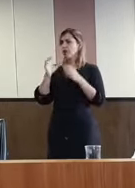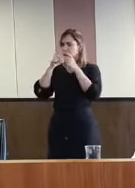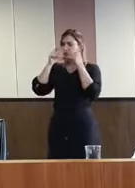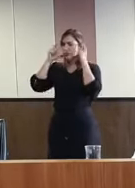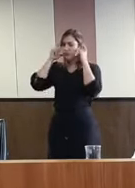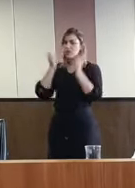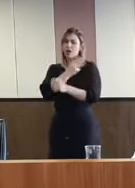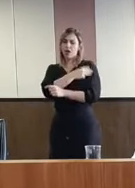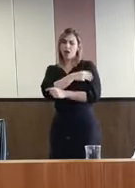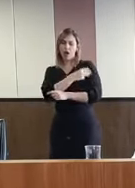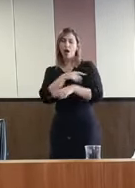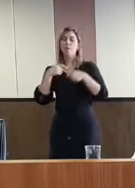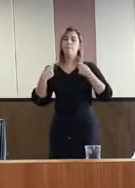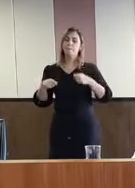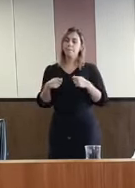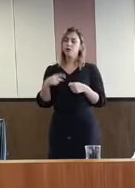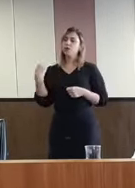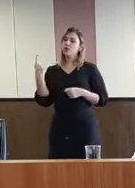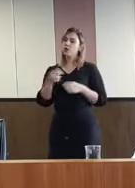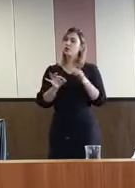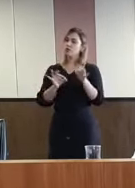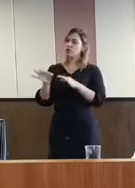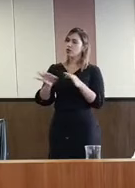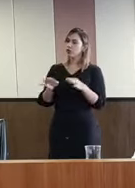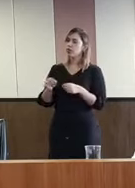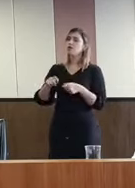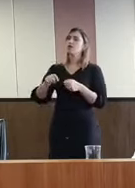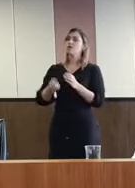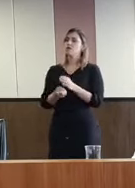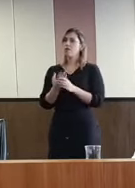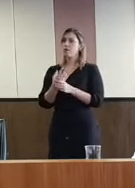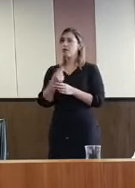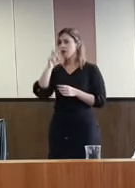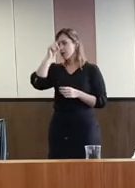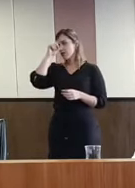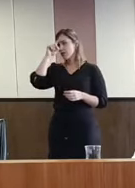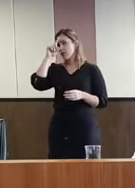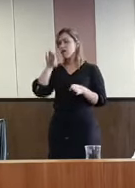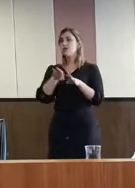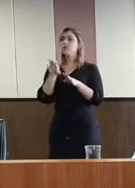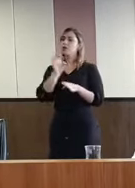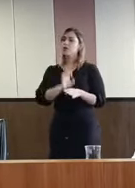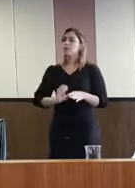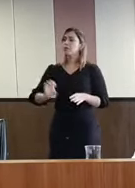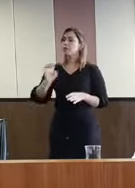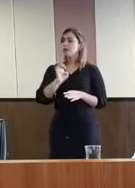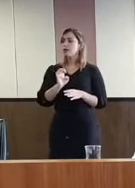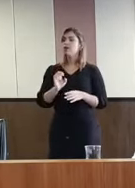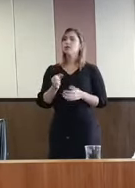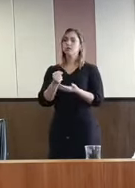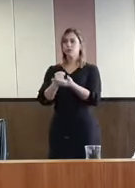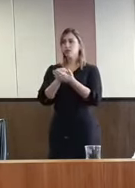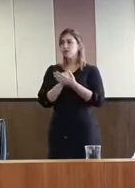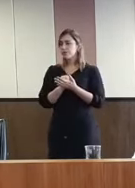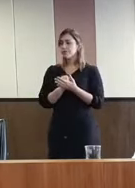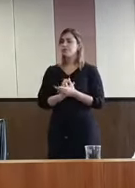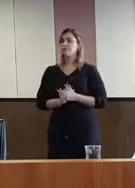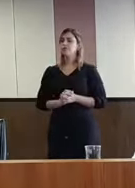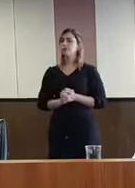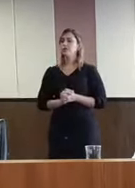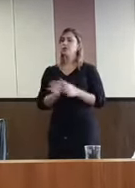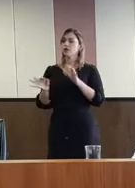estamos fazendo aquisição, nós estamos fabricando dentro do hospital, nós temos empresas trabalhando, fabricando para suprir a nossa necessidade.